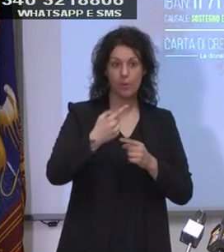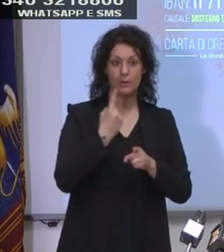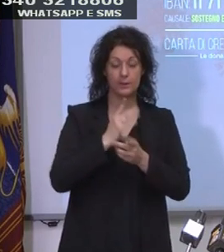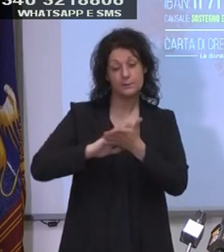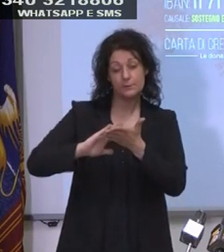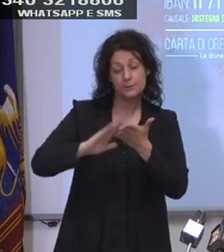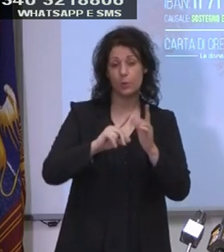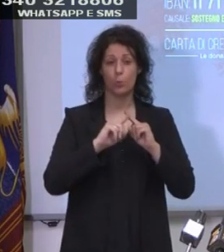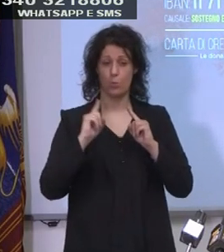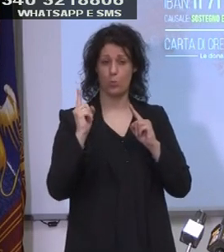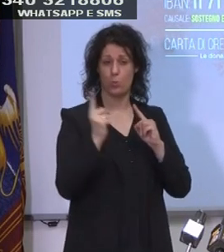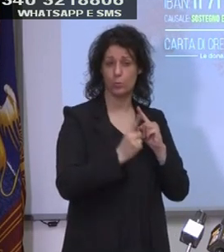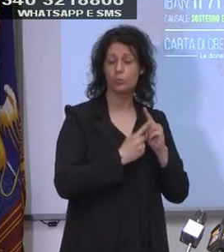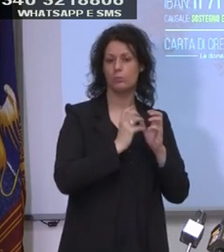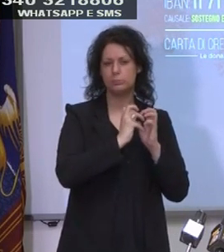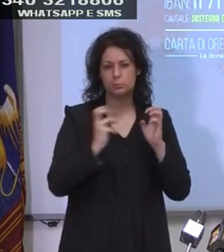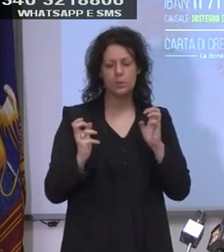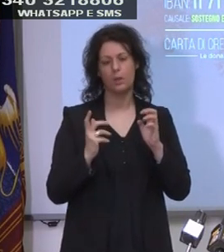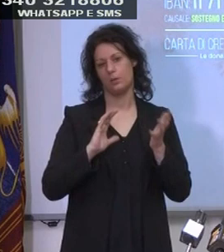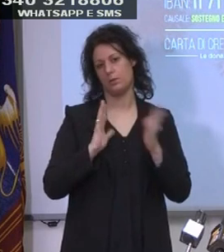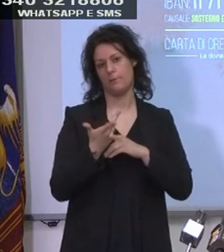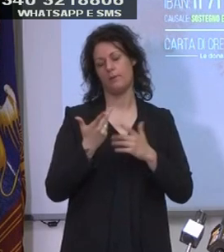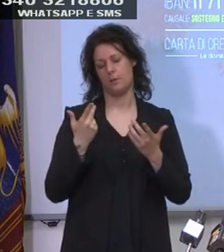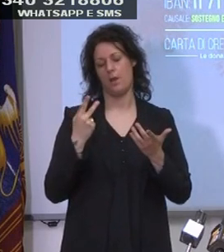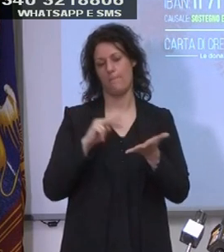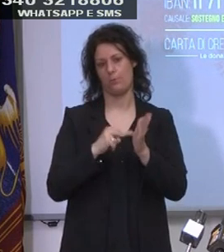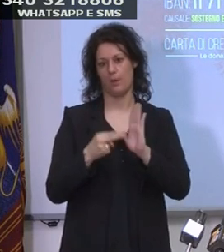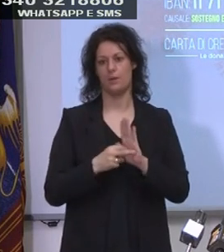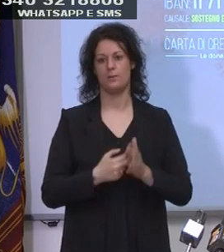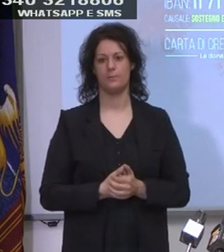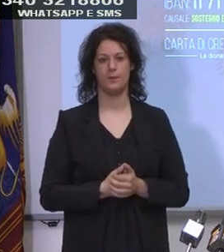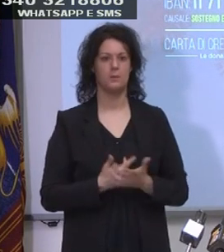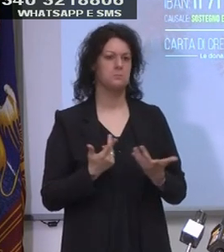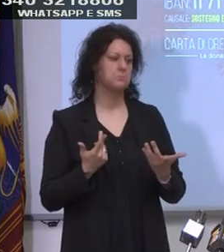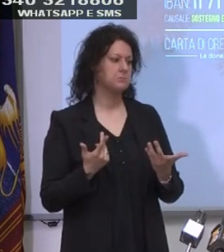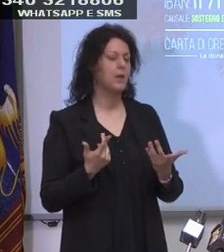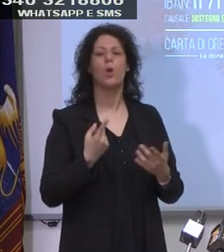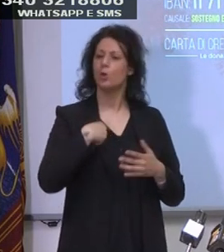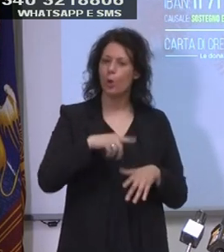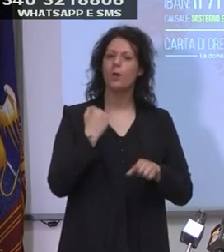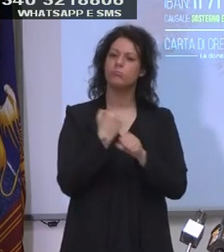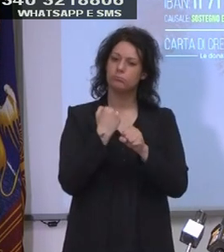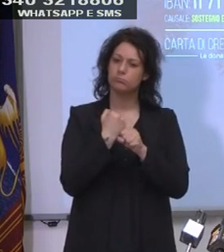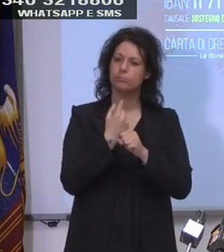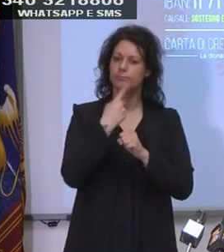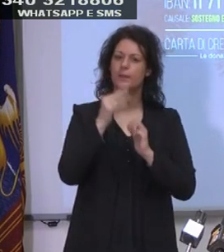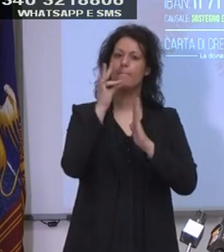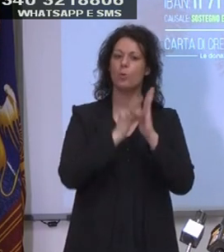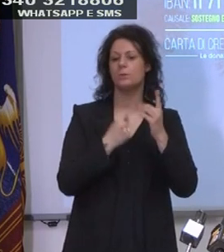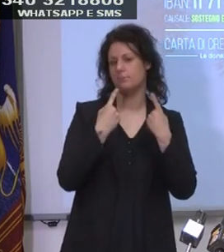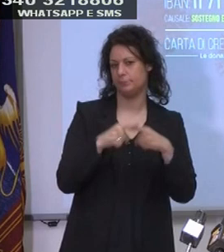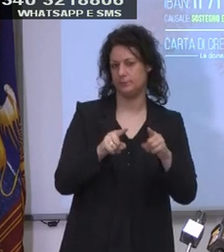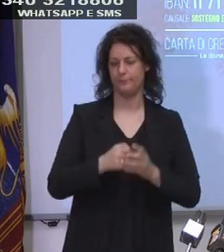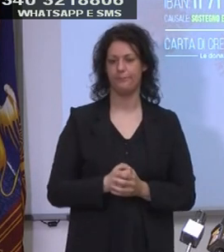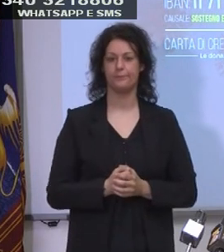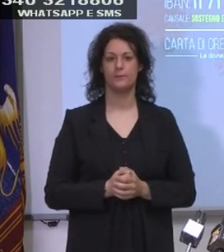che diventi problematica la partita. Quindi è sufficiente per garantire... Vi dico che stiamo lavorando su questo fronte. Considerate